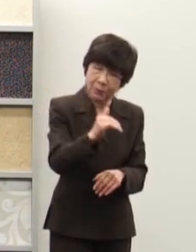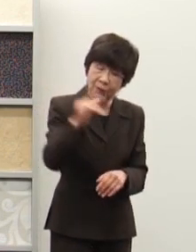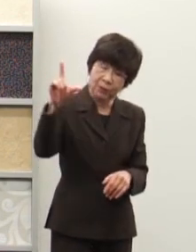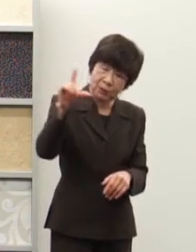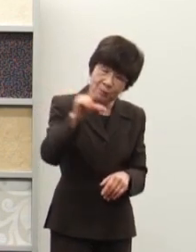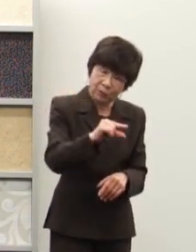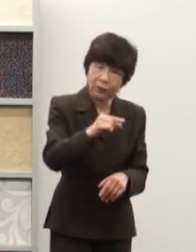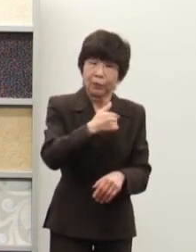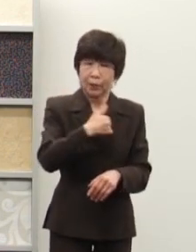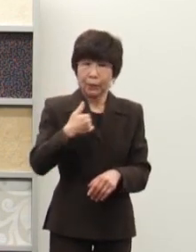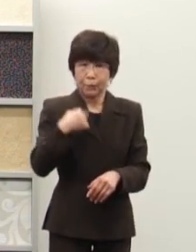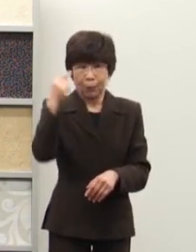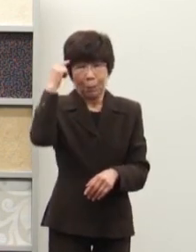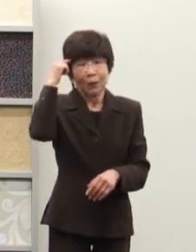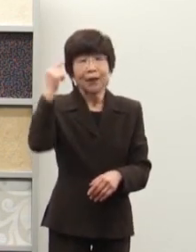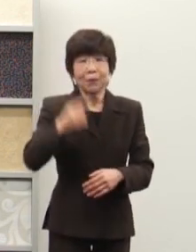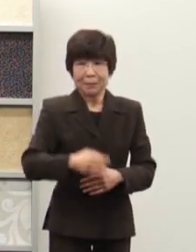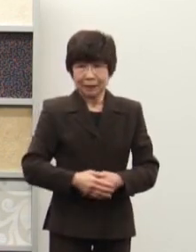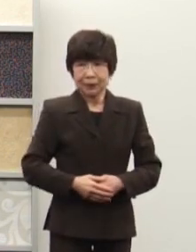と思っております。